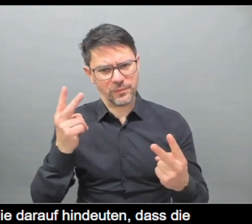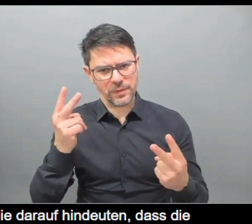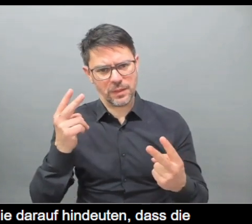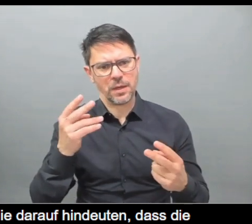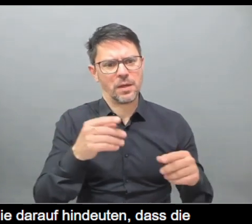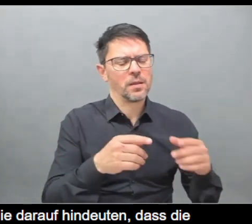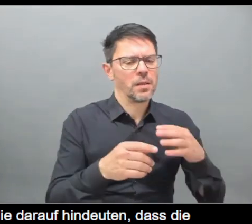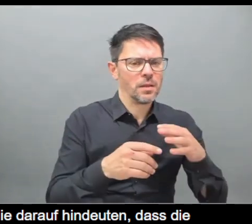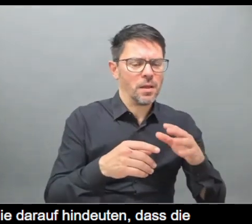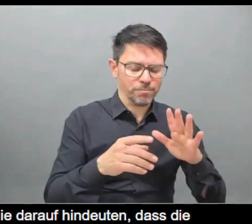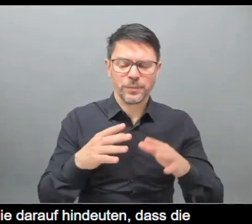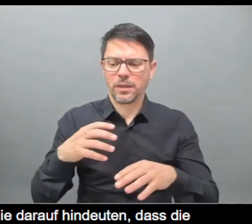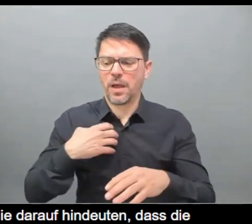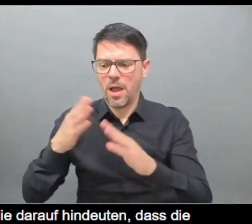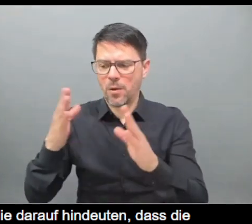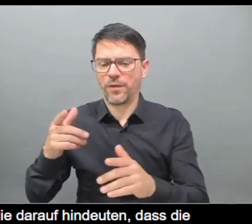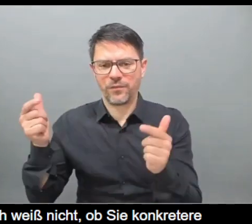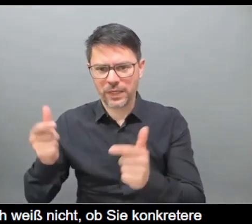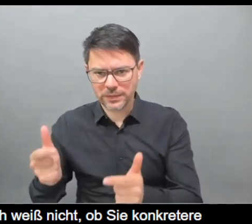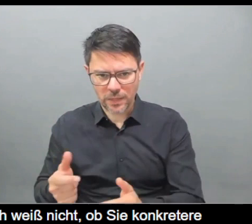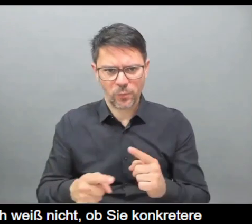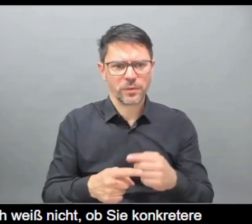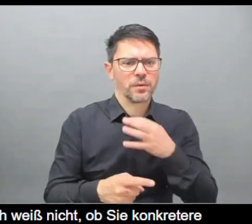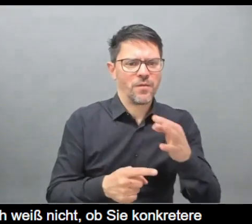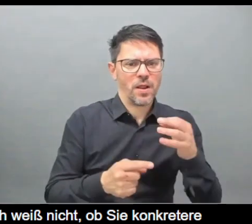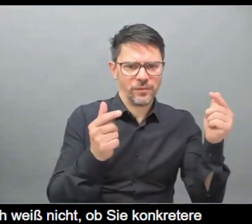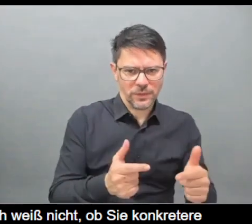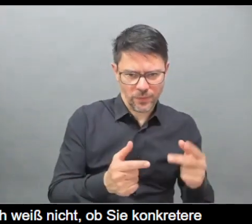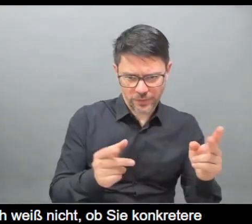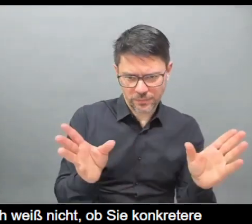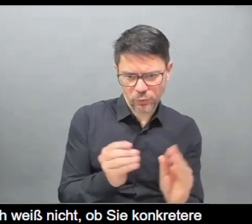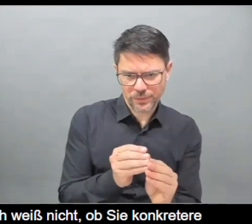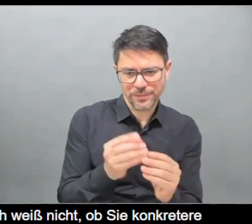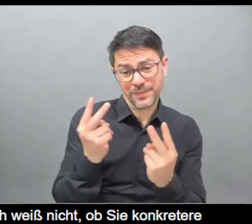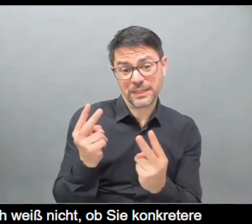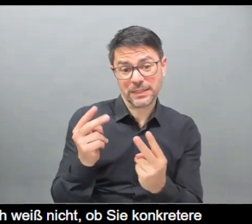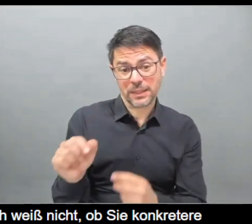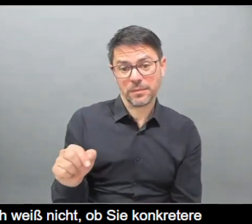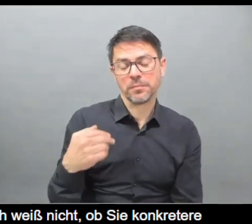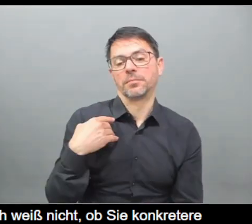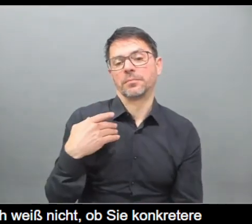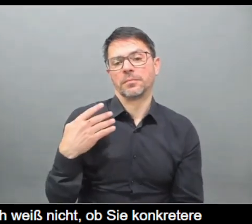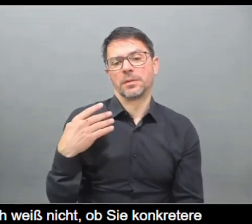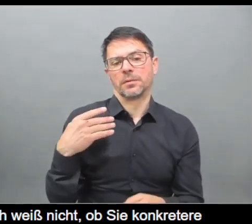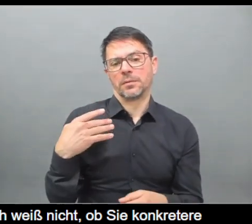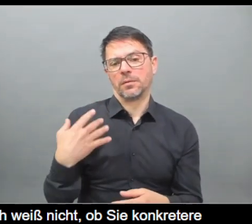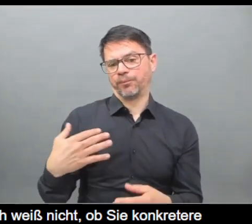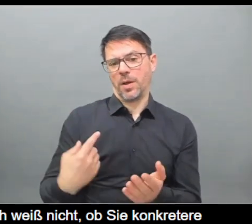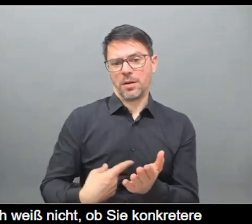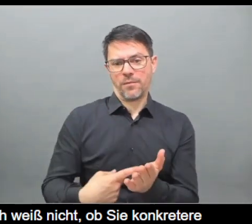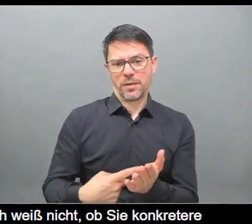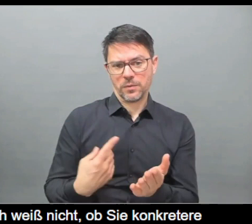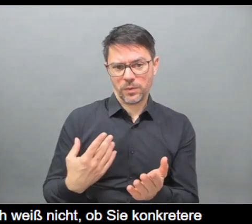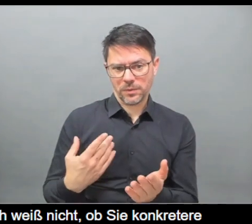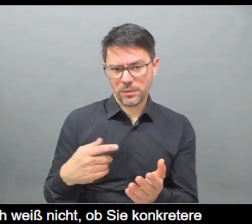Fachkräftemangel haben, weil wir aber auch in den Krankenhäusern zwischenzeitlich so große Regularien haben, dass wir einerseits viel zu viel